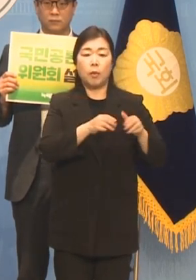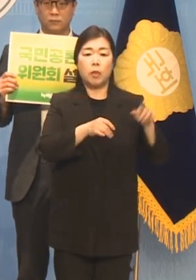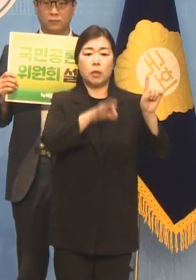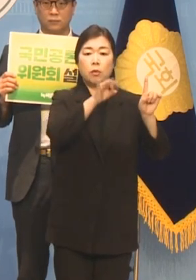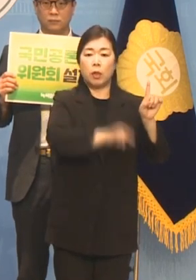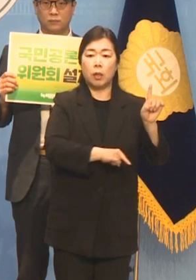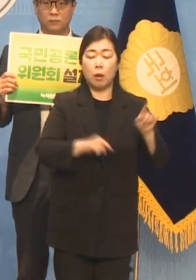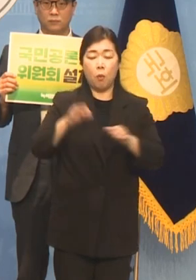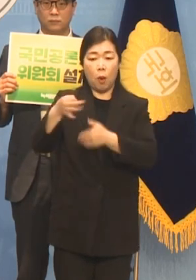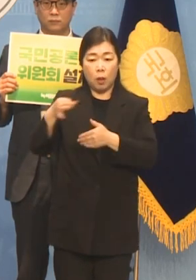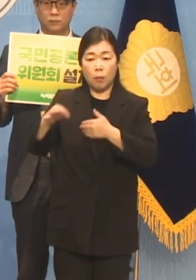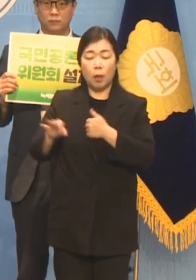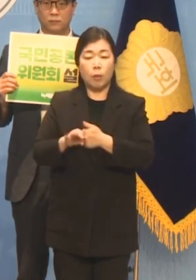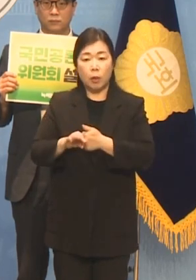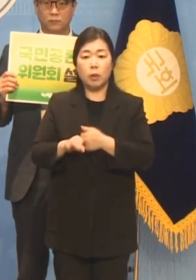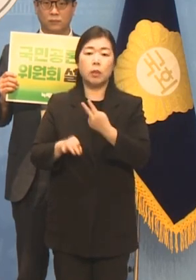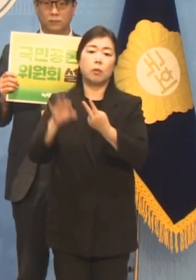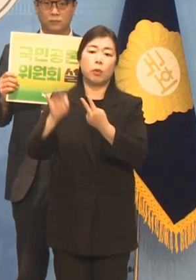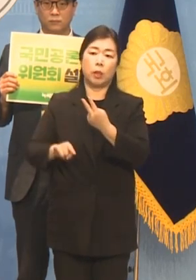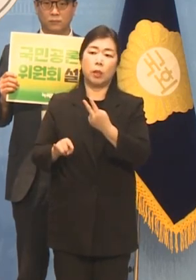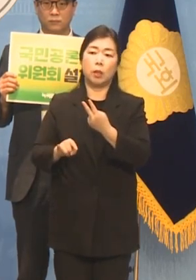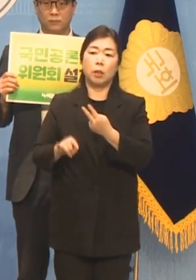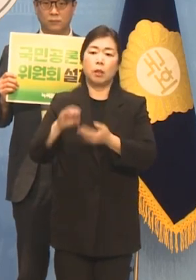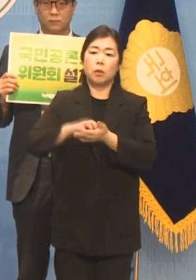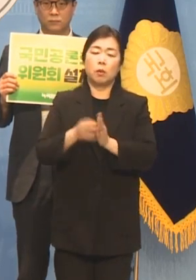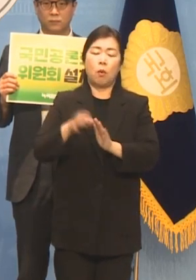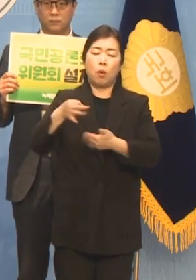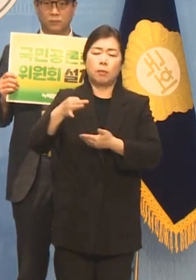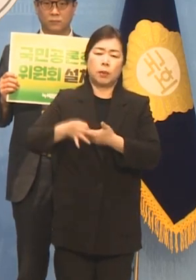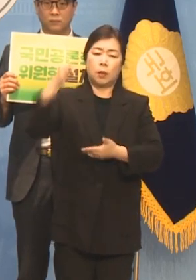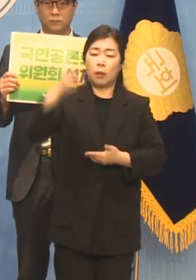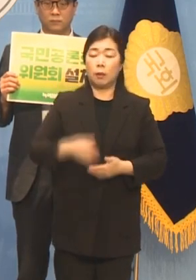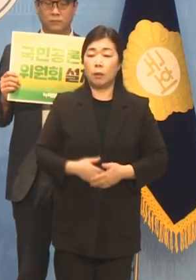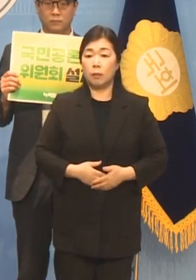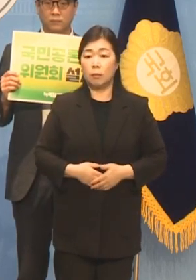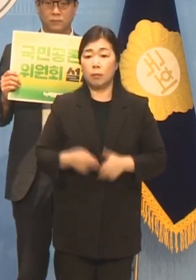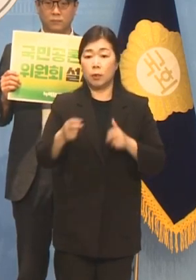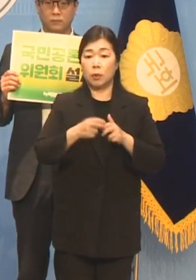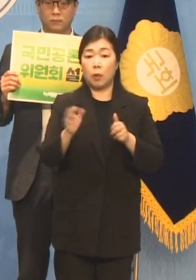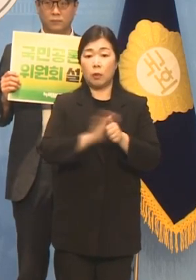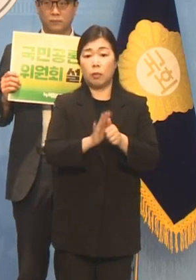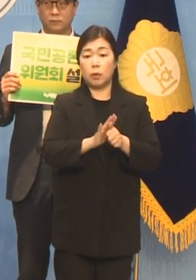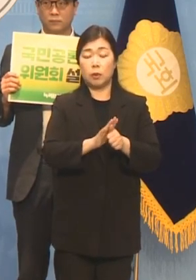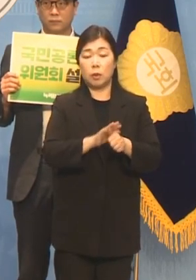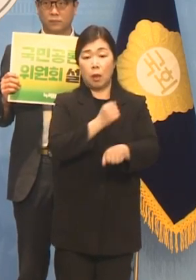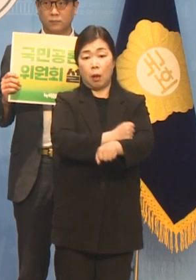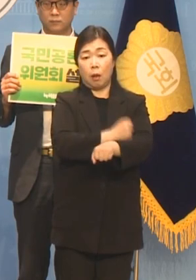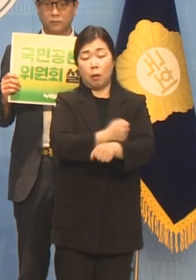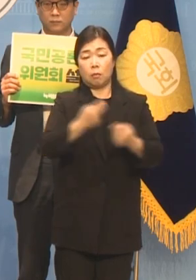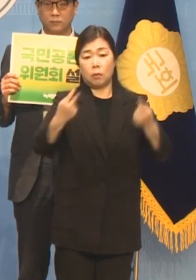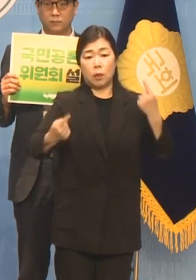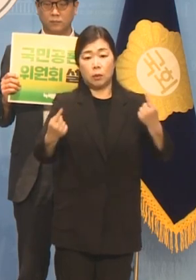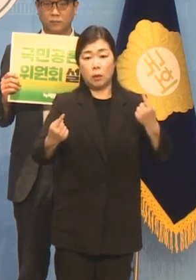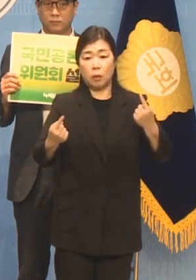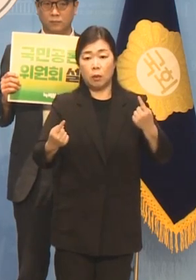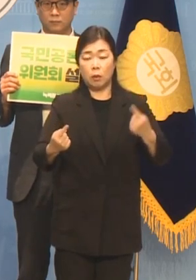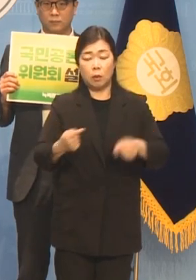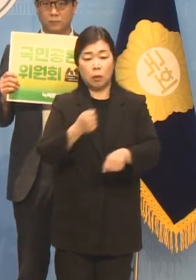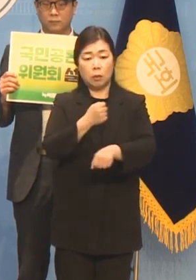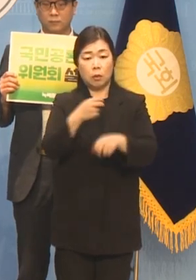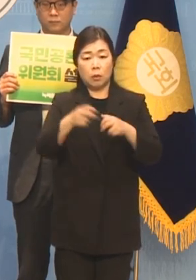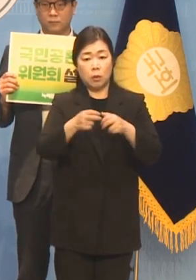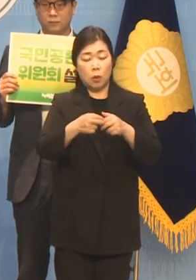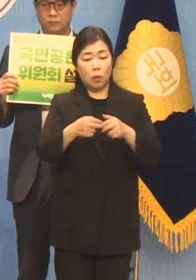받는 전문의의 경우에는 2위입니다. 의료 서비스 수요에 비해 의료 서비스 공급이 적어서